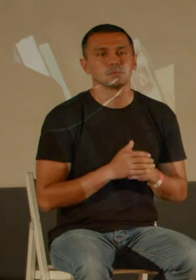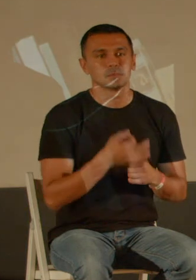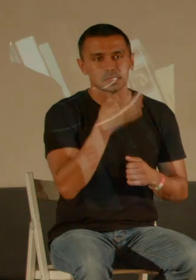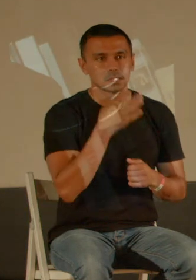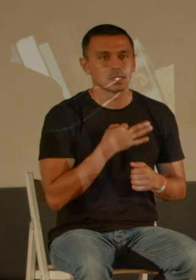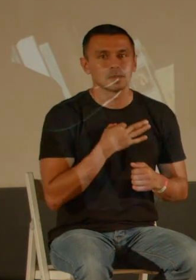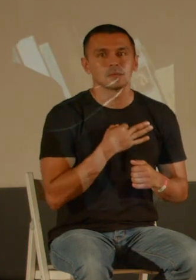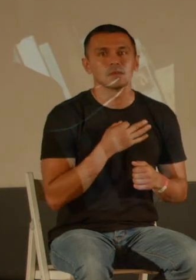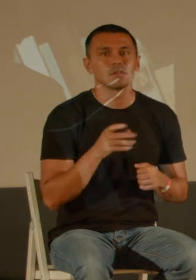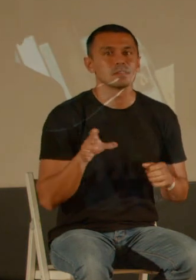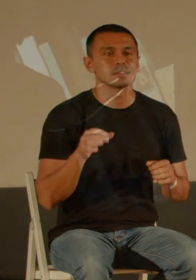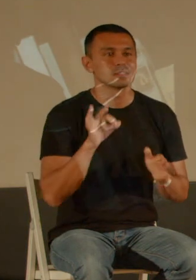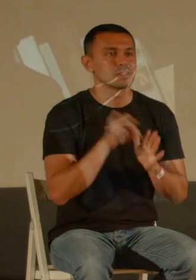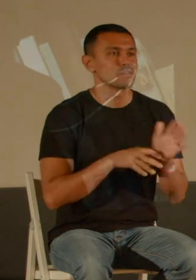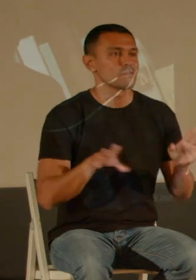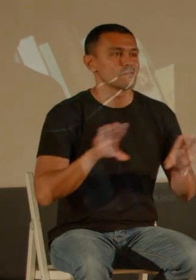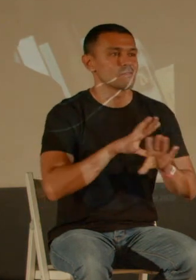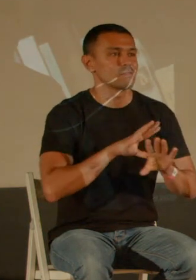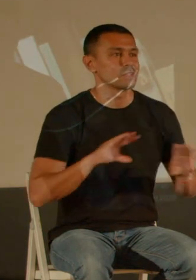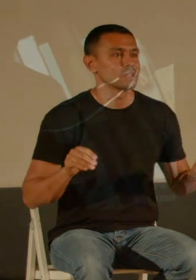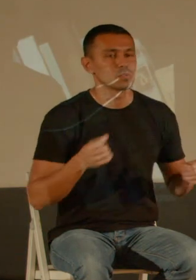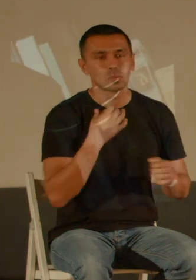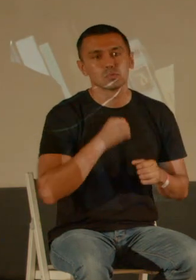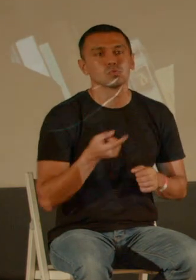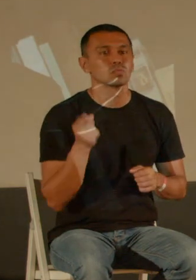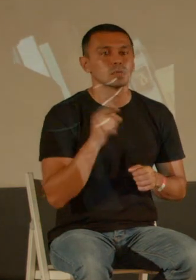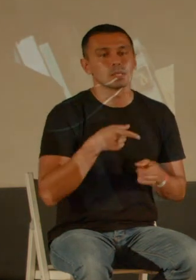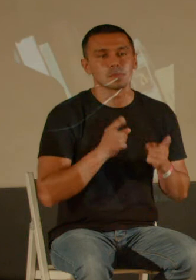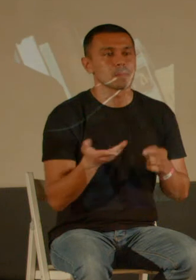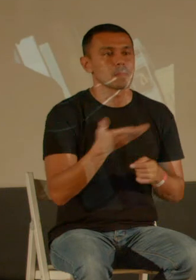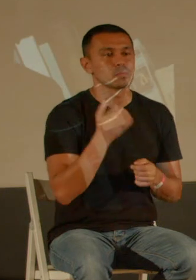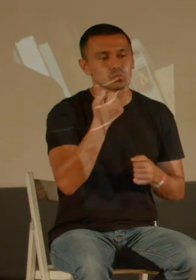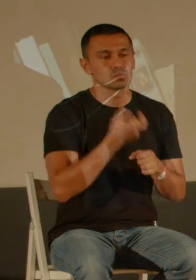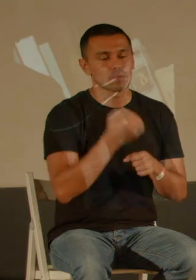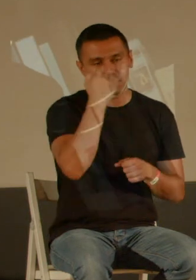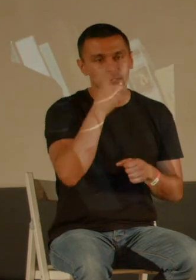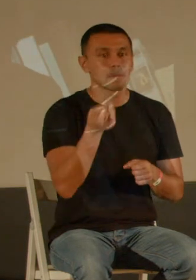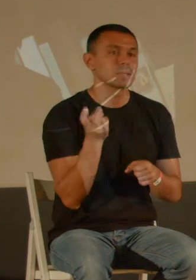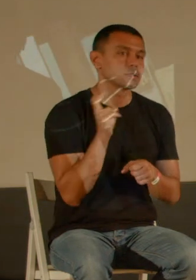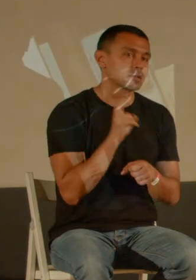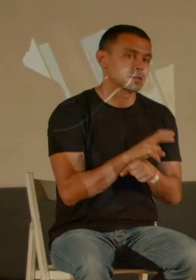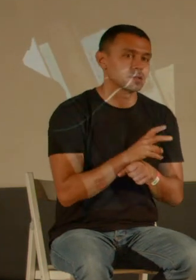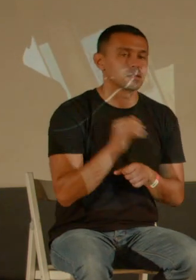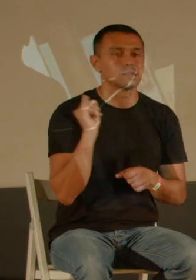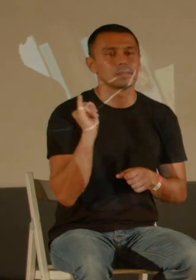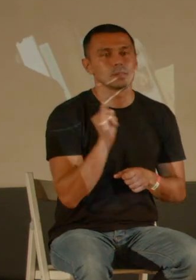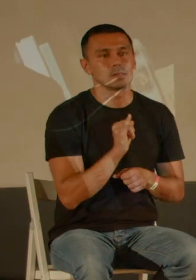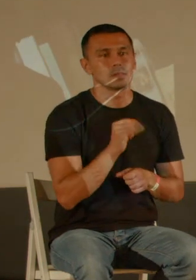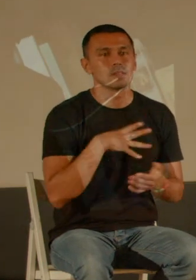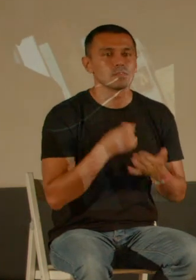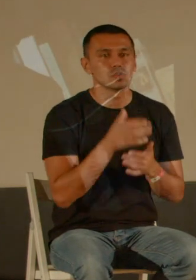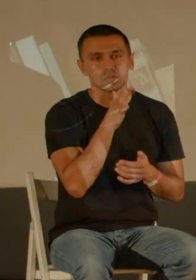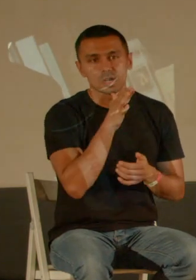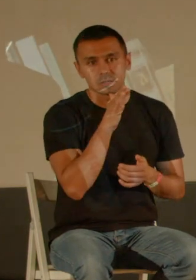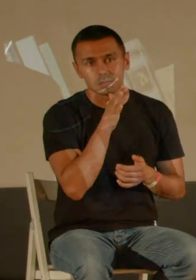Сказала Макс Кідрук і зразу все. Добре, друзі, тоді насправді ми вам дуже вдячні, що ви прийшли і свій